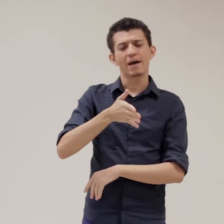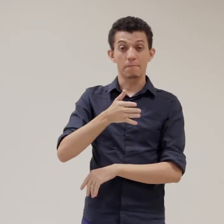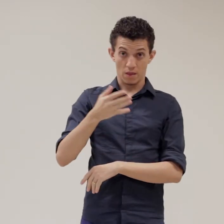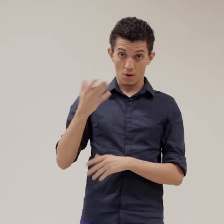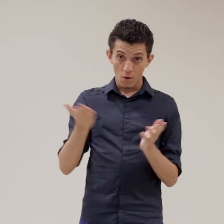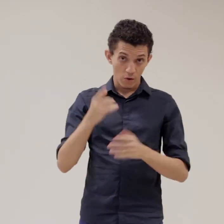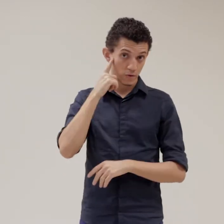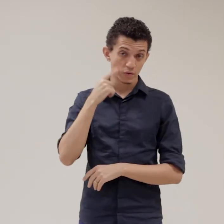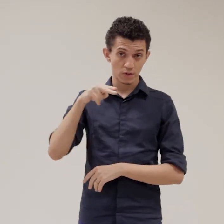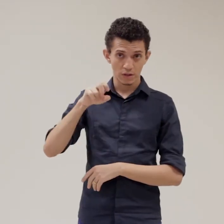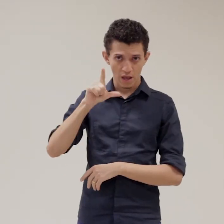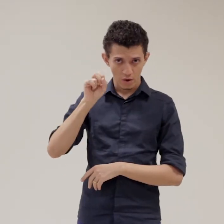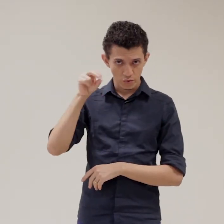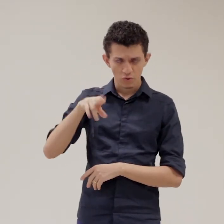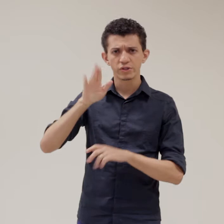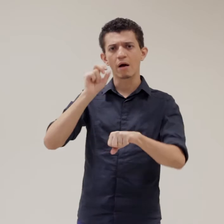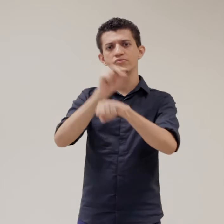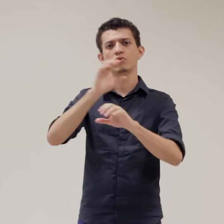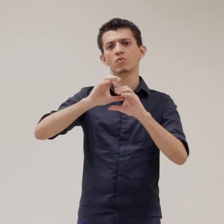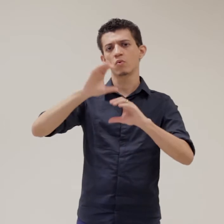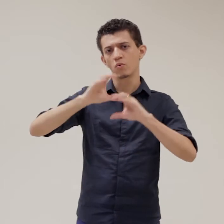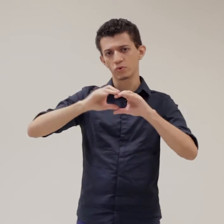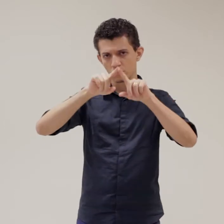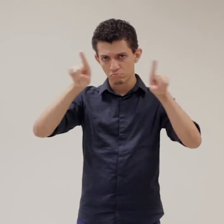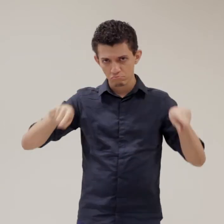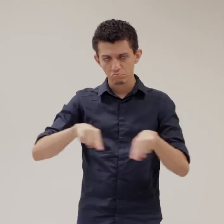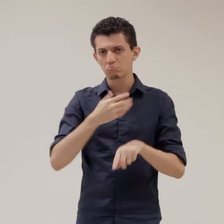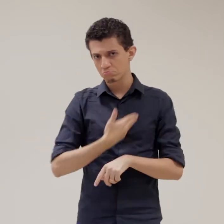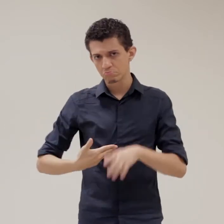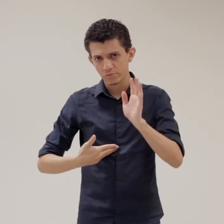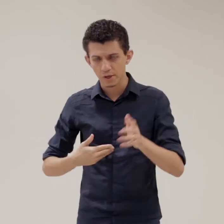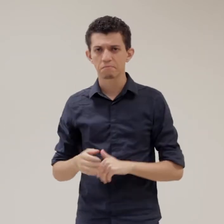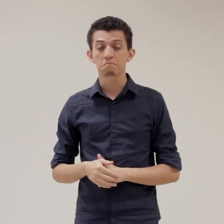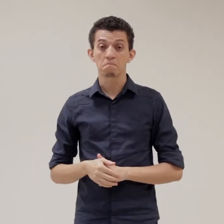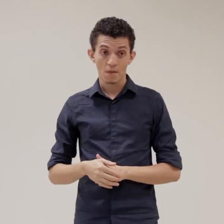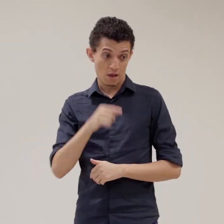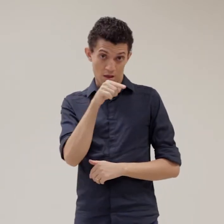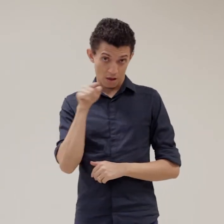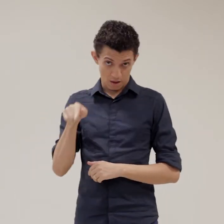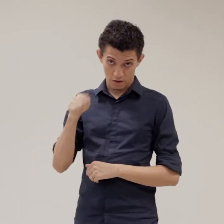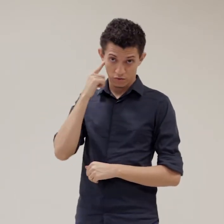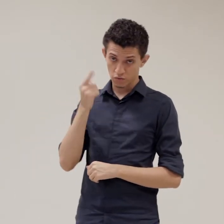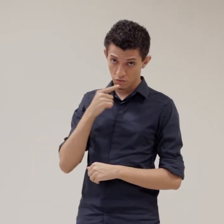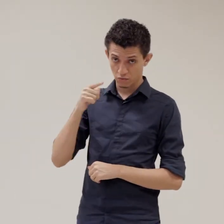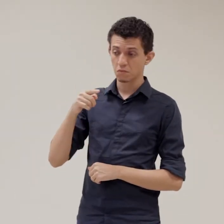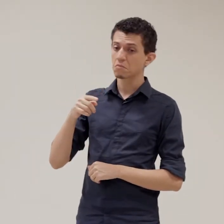Nelson. Assim como ele, e em diferentes graus de comprometimento auditivo, da incapacidade parcial de ouvir à